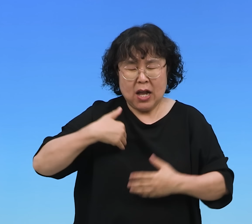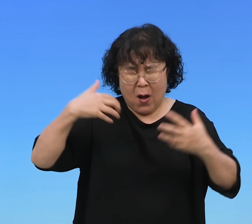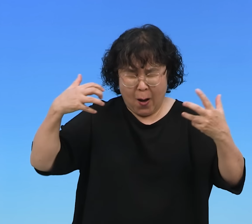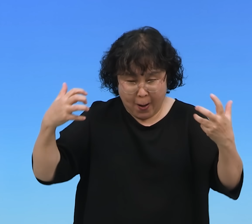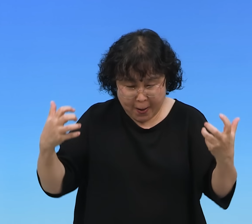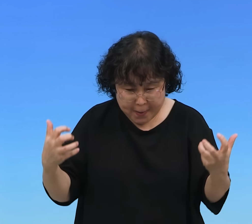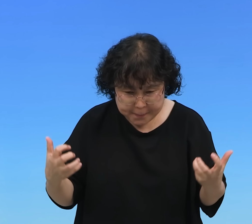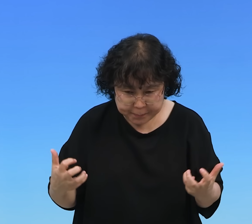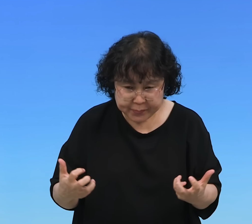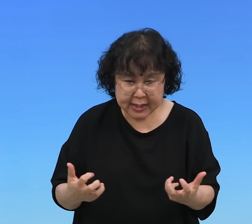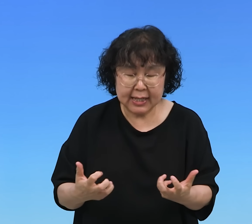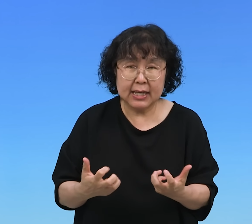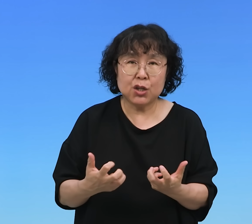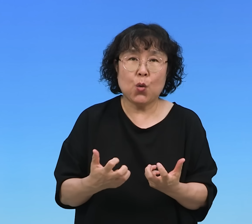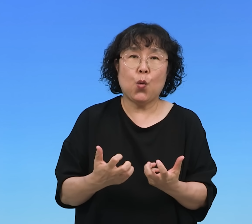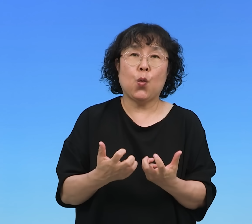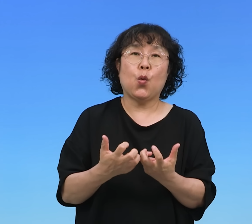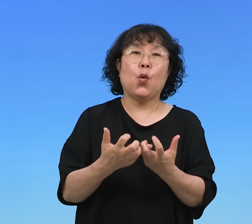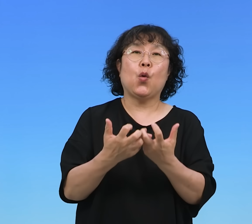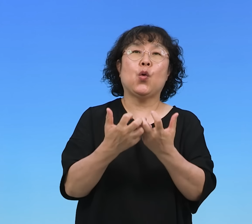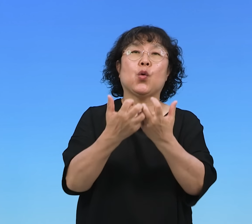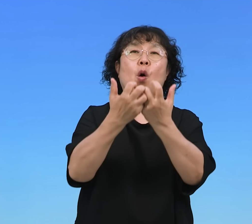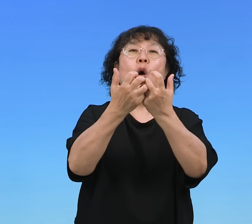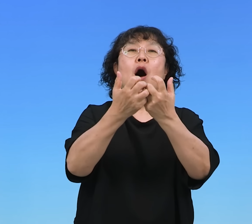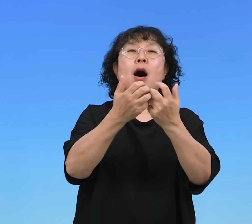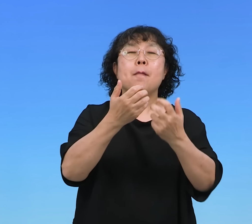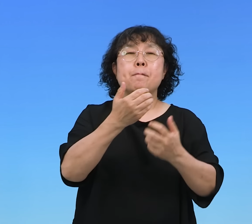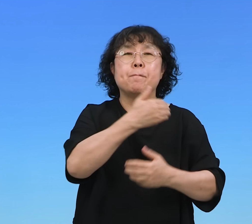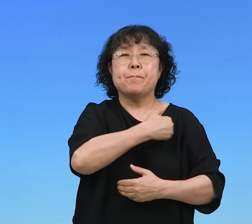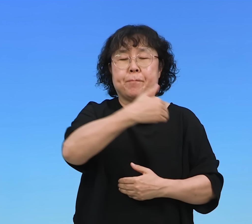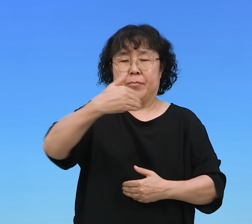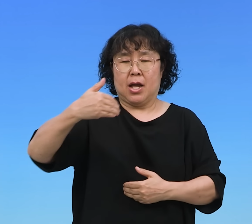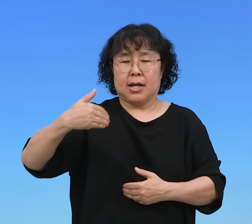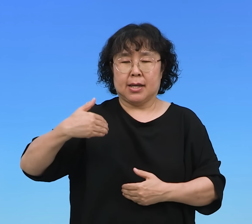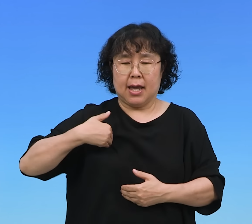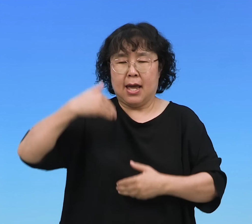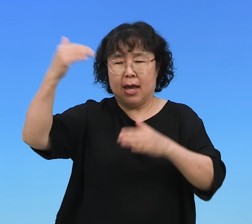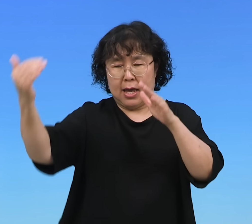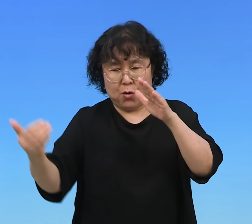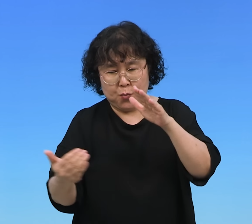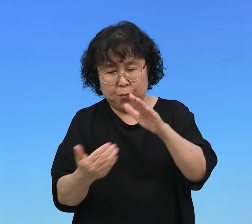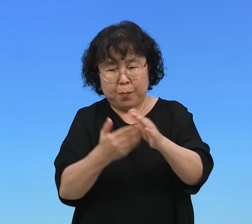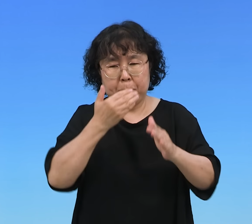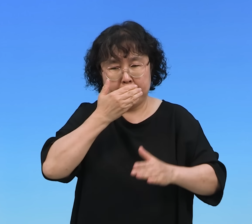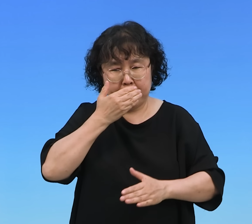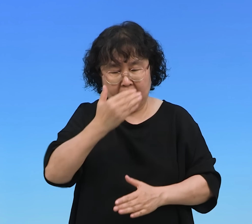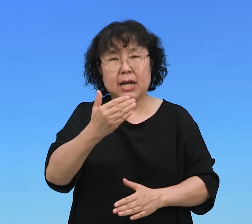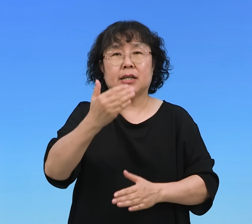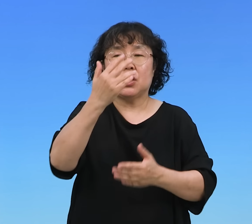넘치도록 내 모든 무기력한 것들을 떨치는 능히 하실 주님께